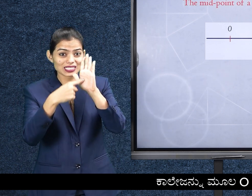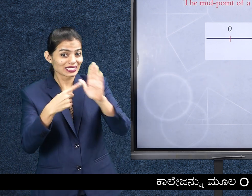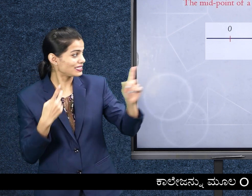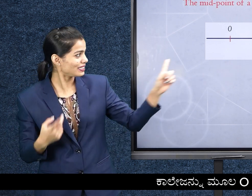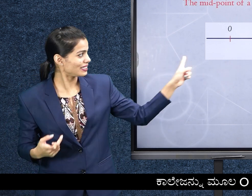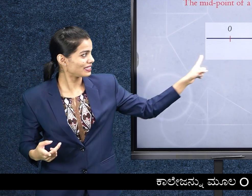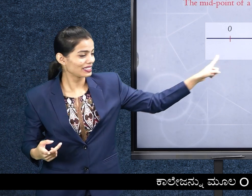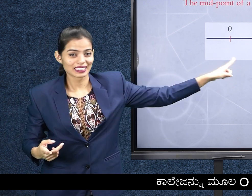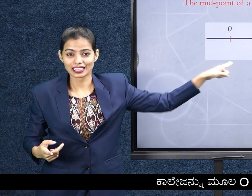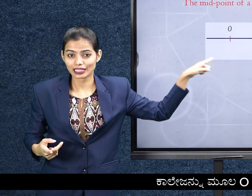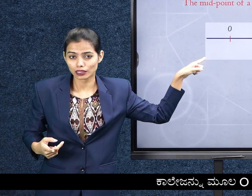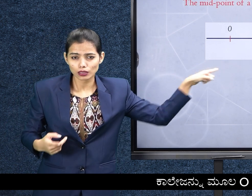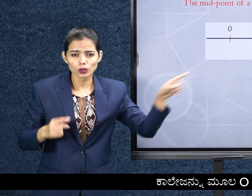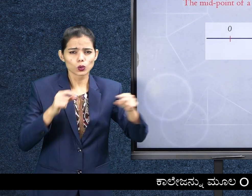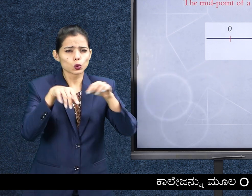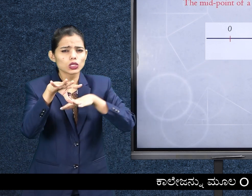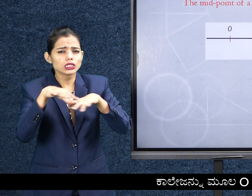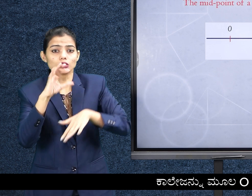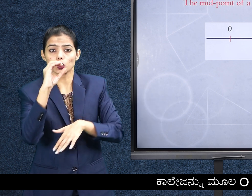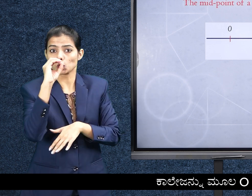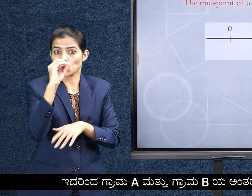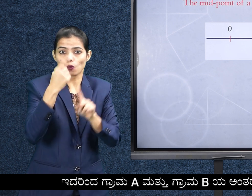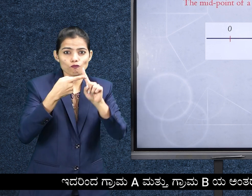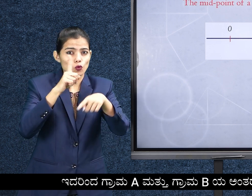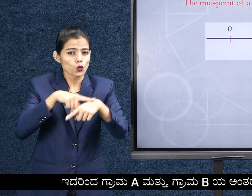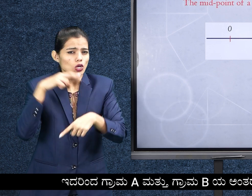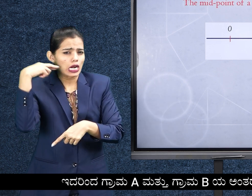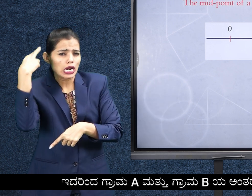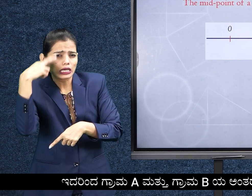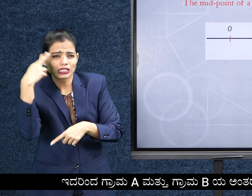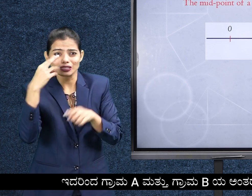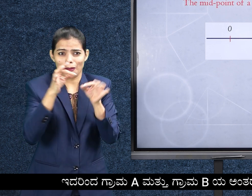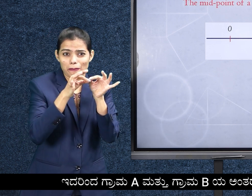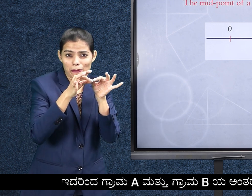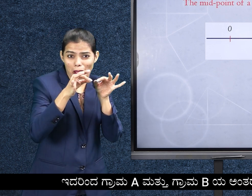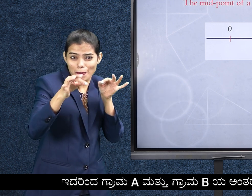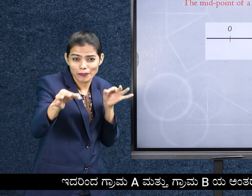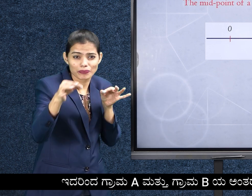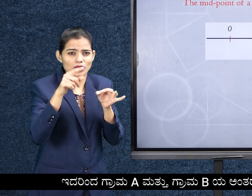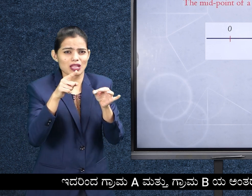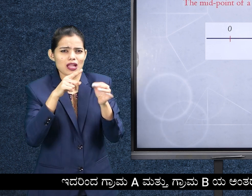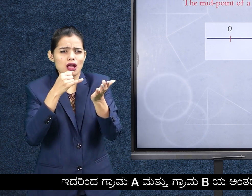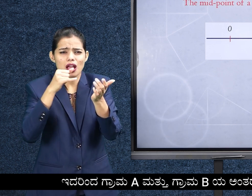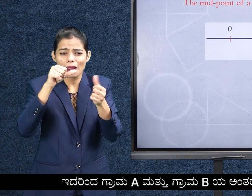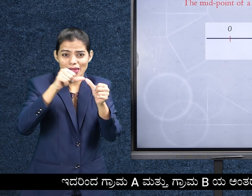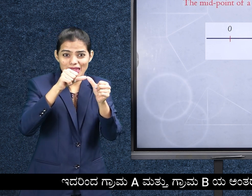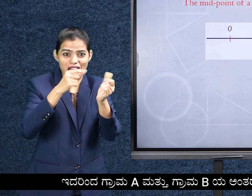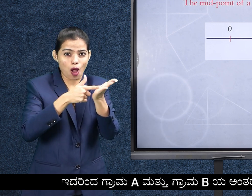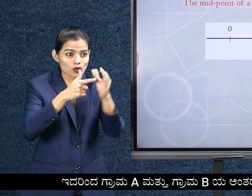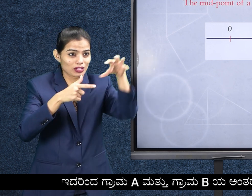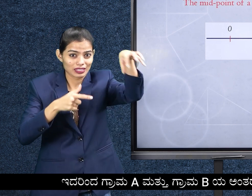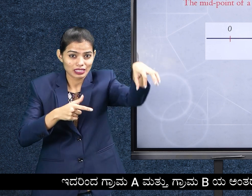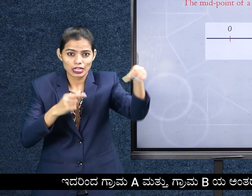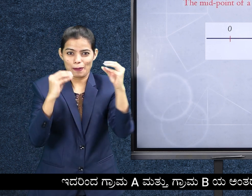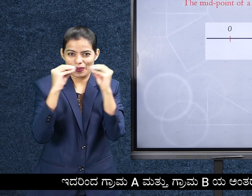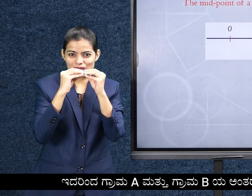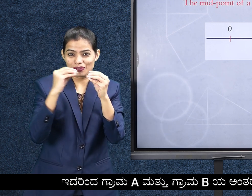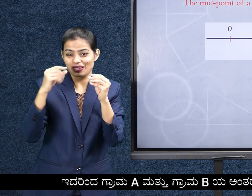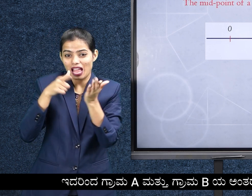ಕಾಲೇಜನ್ನು ಮೂಲ 0 ಎಂದು ಕಲ್ಪಿಸಿಕೊಳ್ಳಿ. ಆದ್ದರಿಂದ ಗ್ರಾಮ ಎ ಮತ್ತು ಗ್ರಾಮ ಬಿಯ ಅಂತರಗಳು ಕ್ರಮವಾಗಿ x1